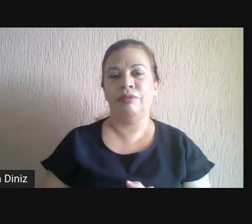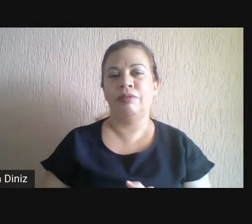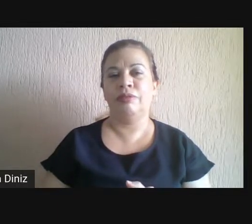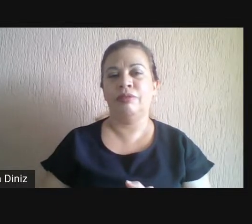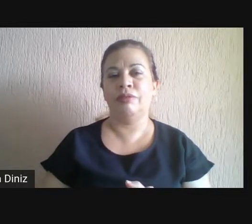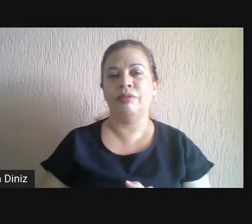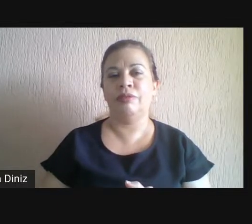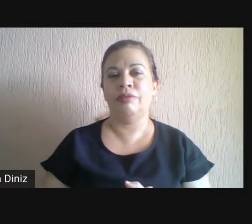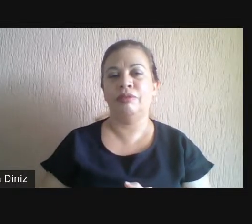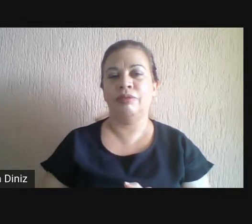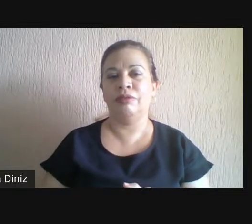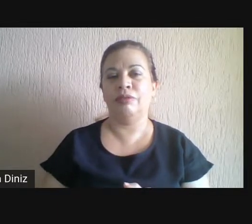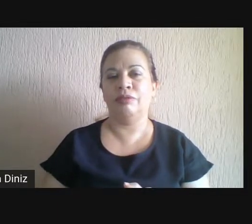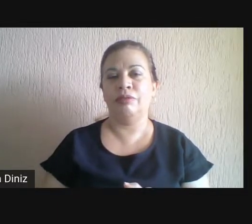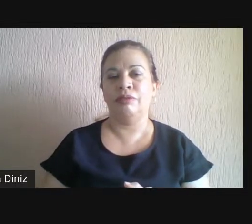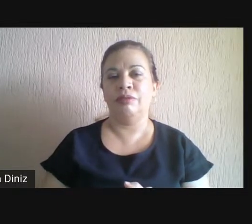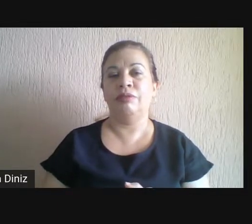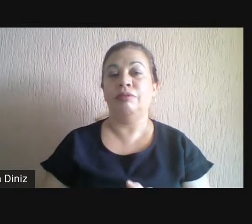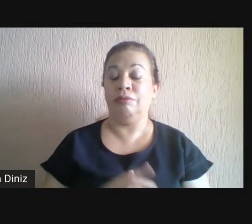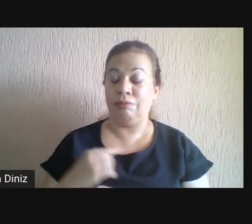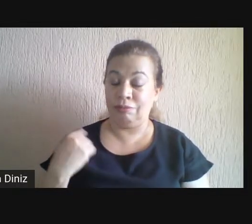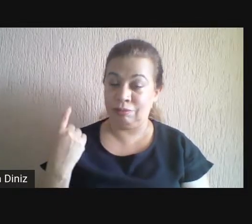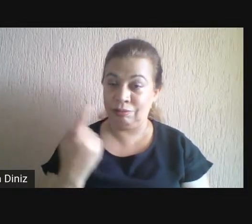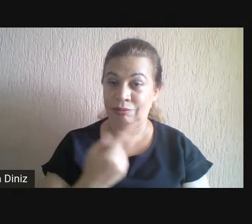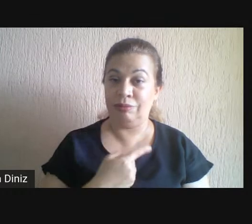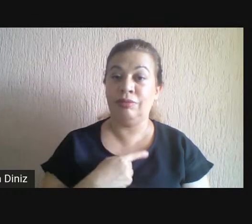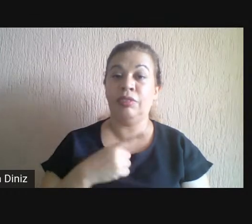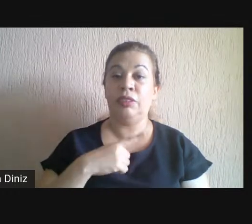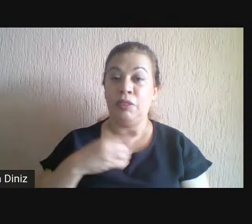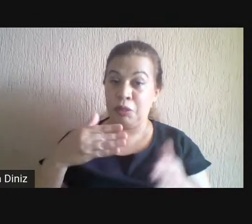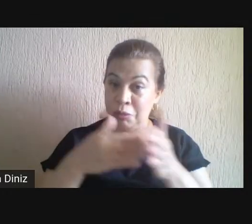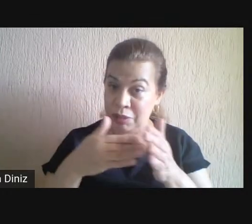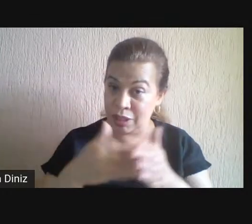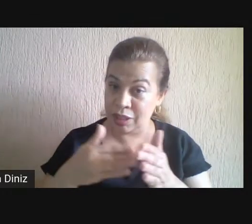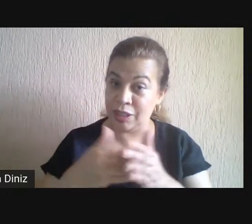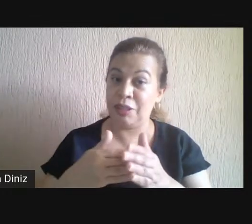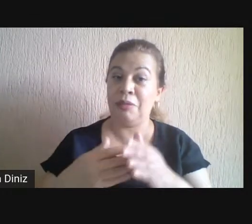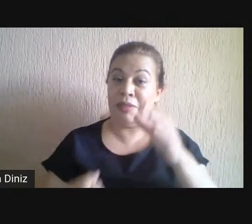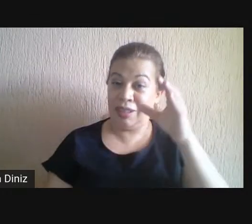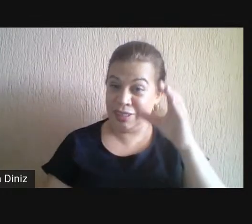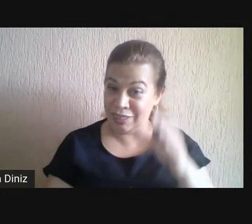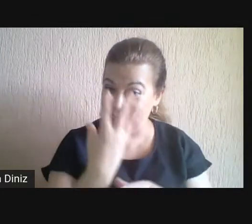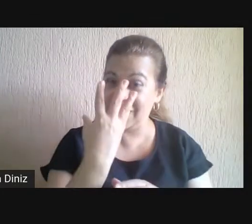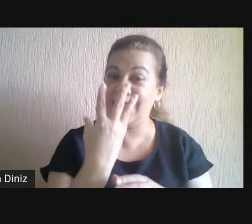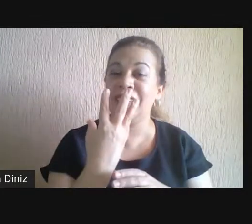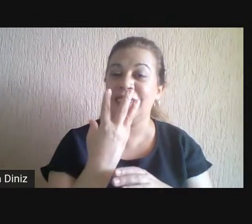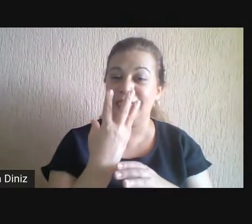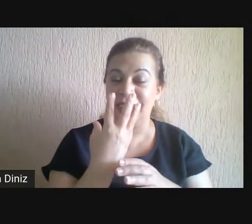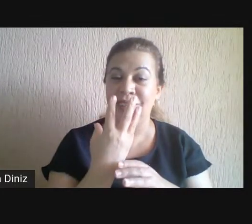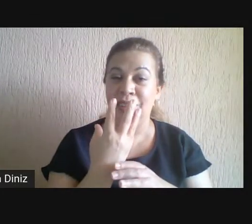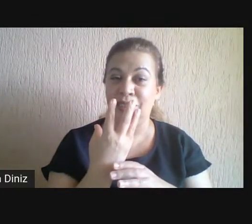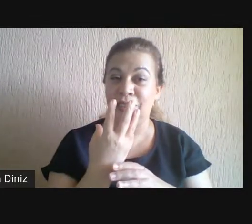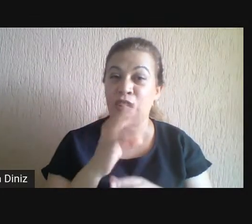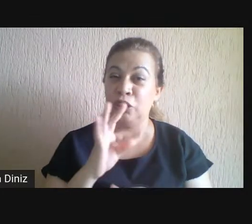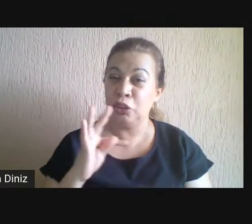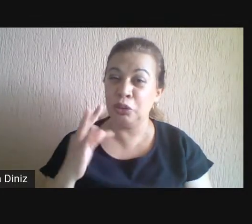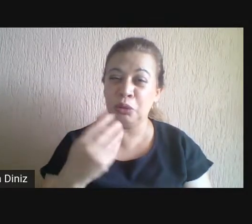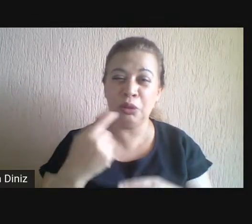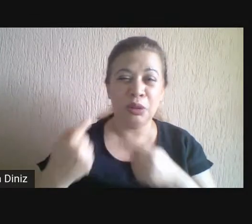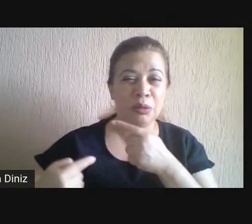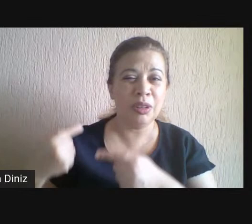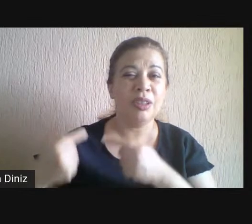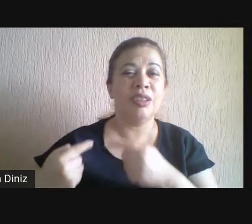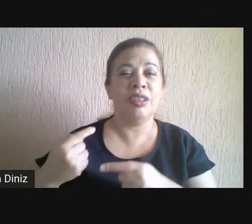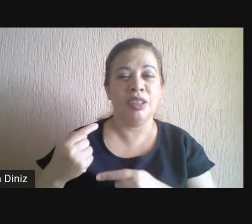Nós tivemos muita resistência para a implementação de todas essas políticas que eu me